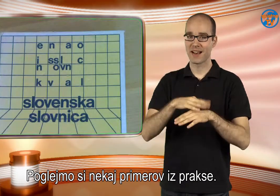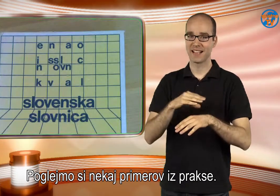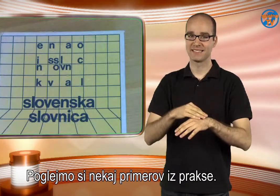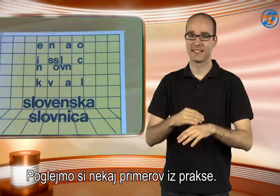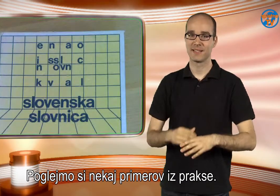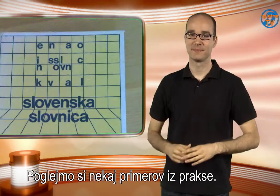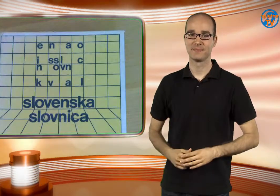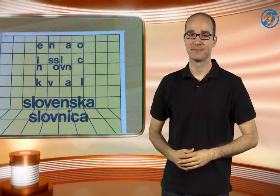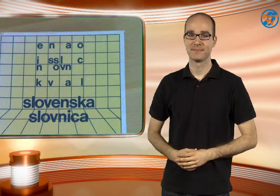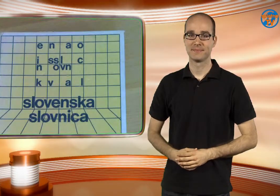primerov.